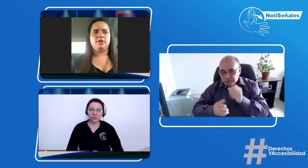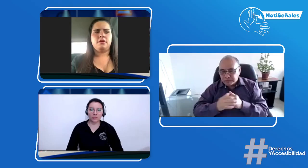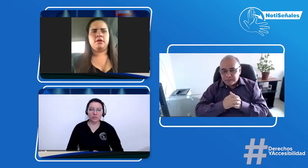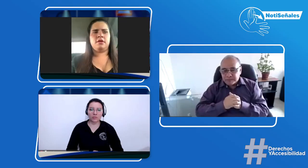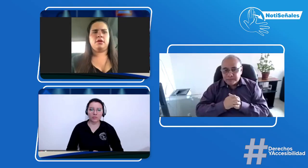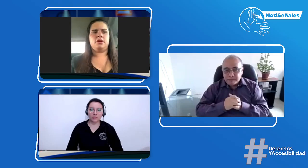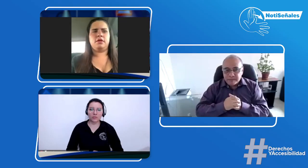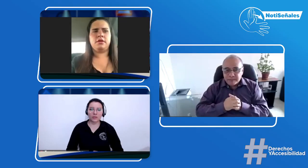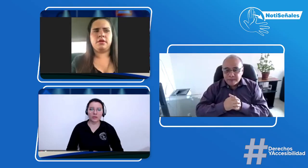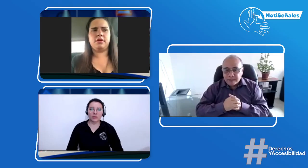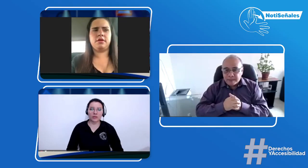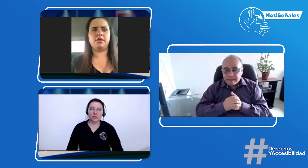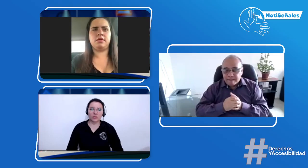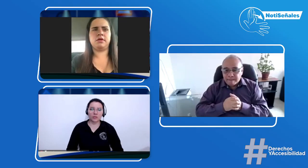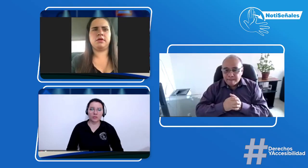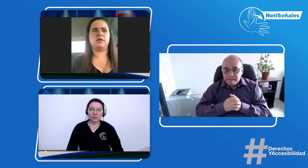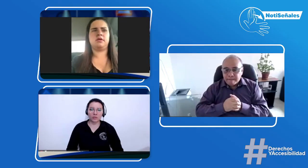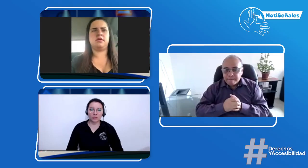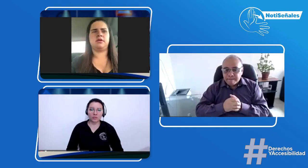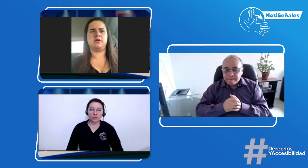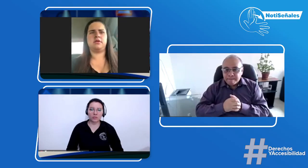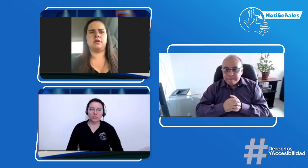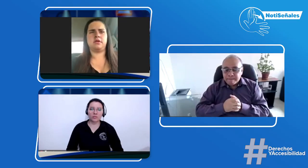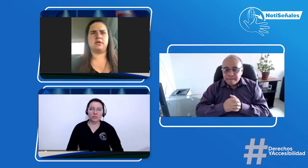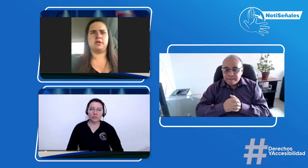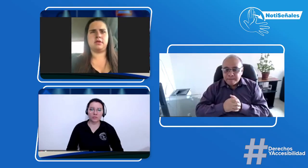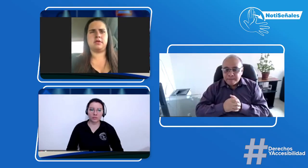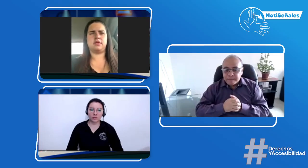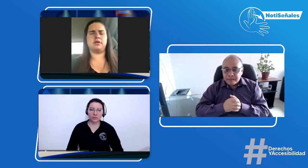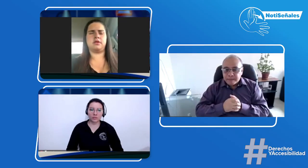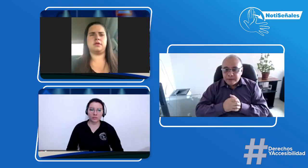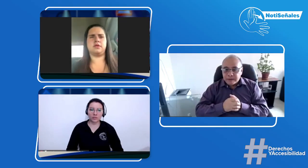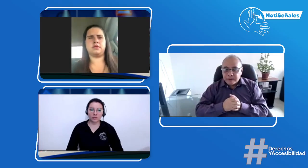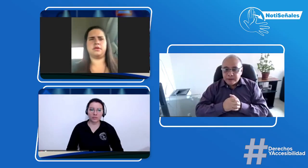que tenemos y continuaremos entonces con la entrevista, ¿vale?